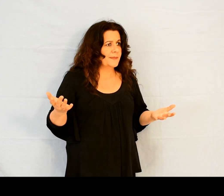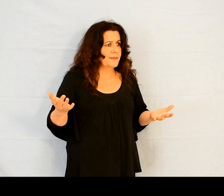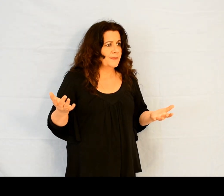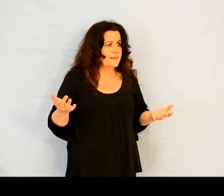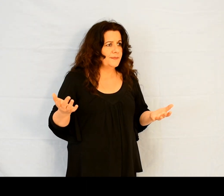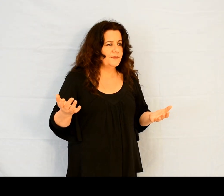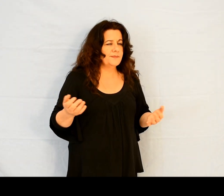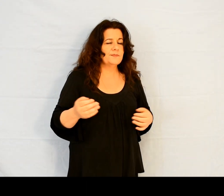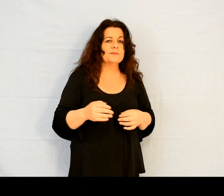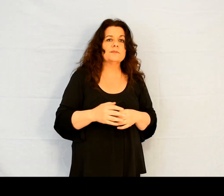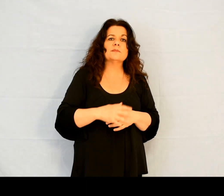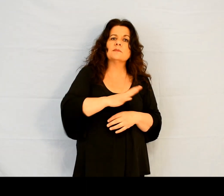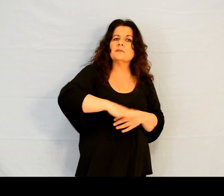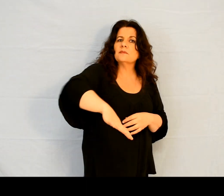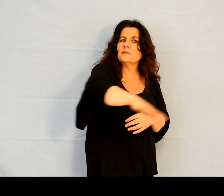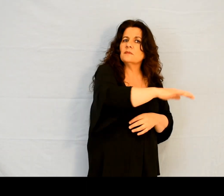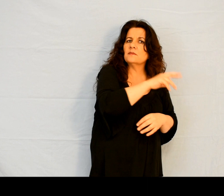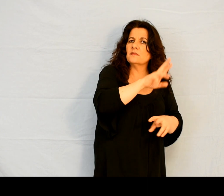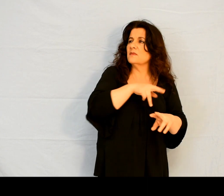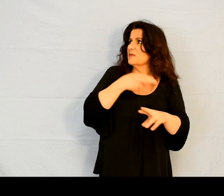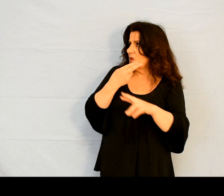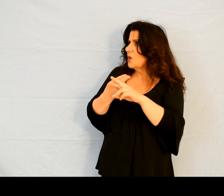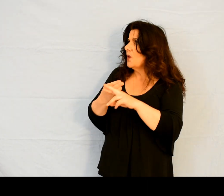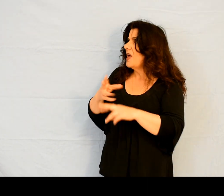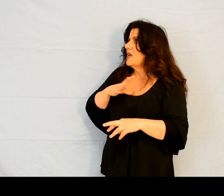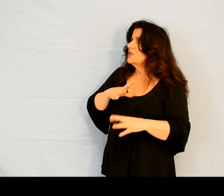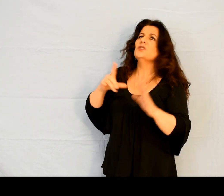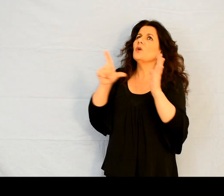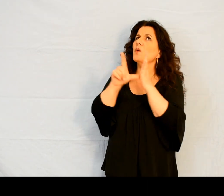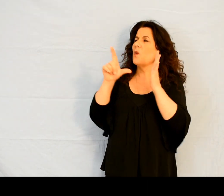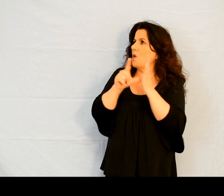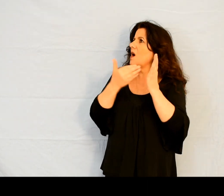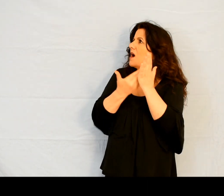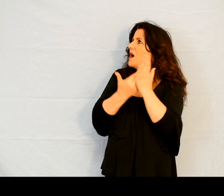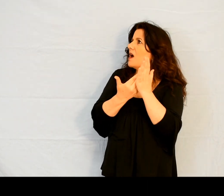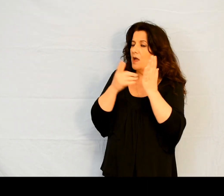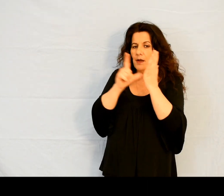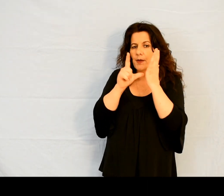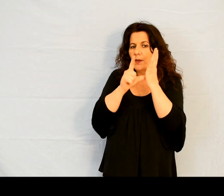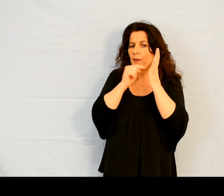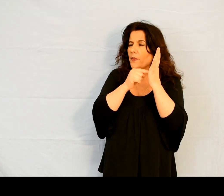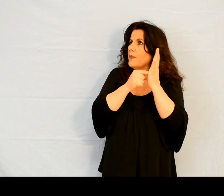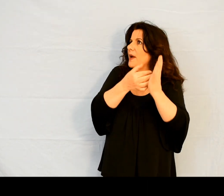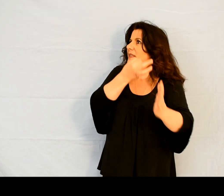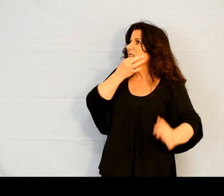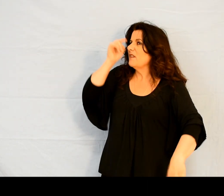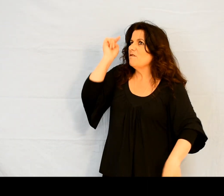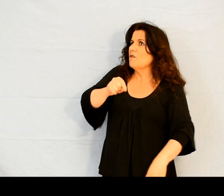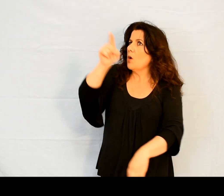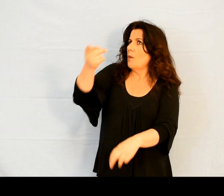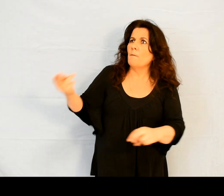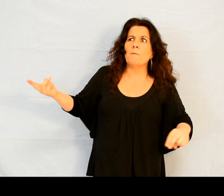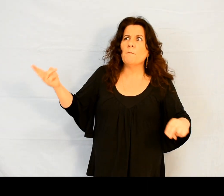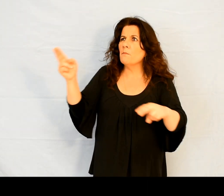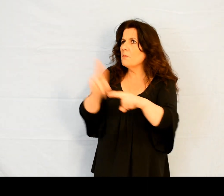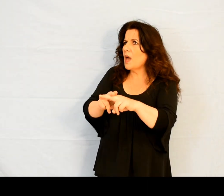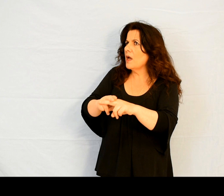Et ils lui répondirent, « Nous avons une loi, et suivant la loi, il doit mourir, parce qu'il s'est fait fils de